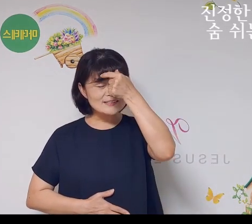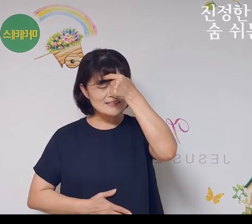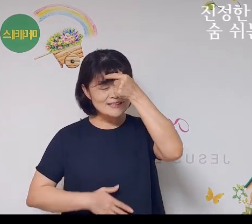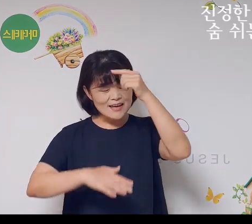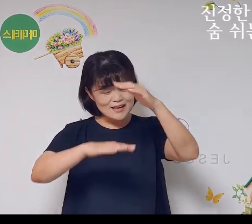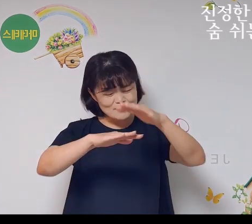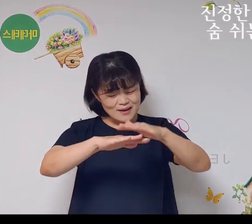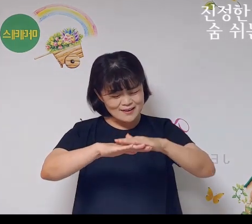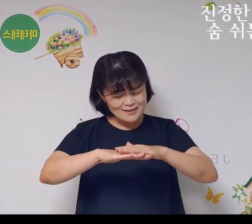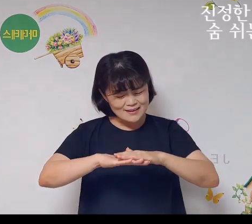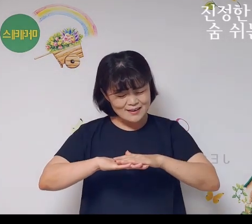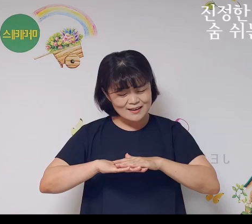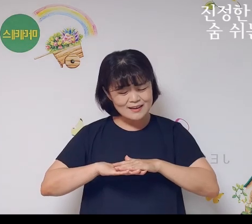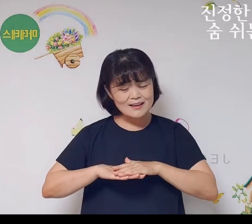진정한 예배가